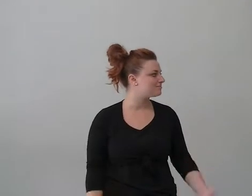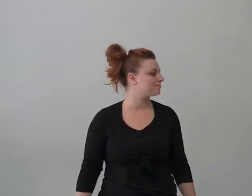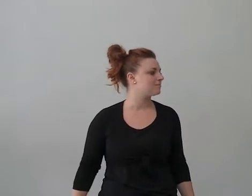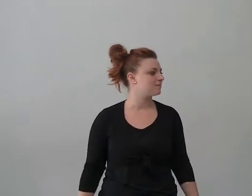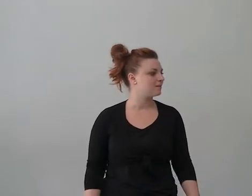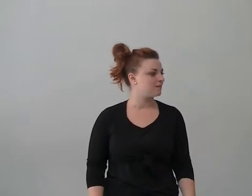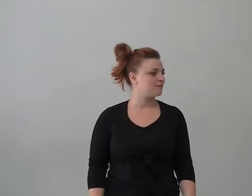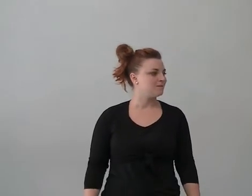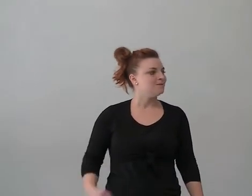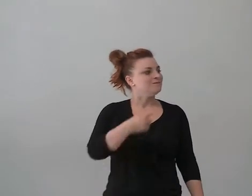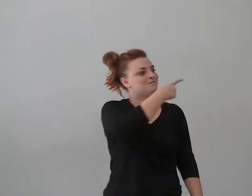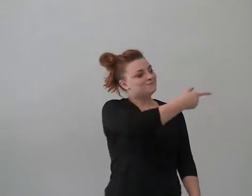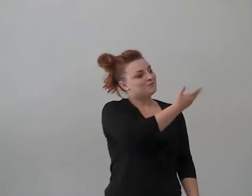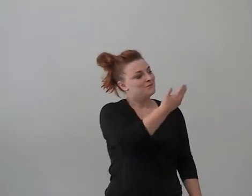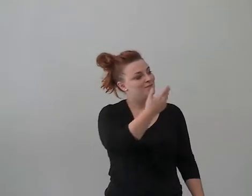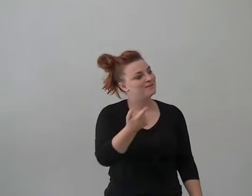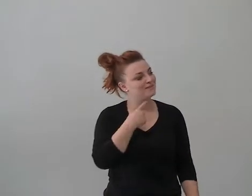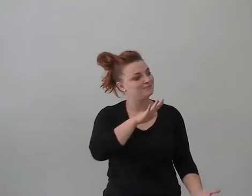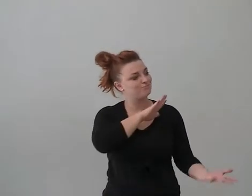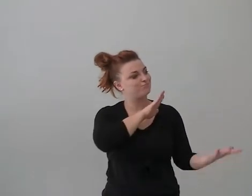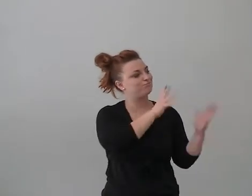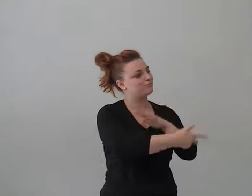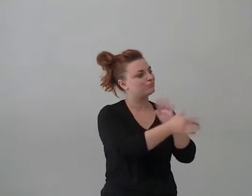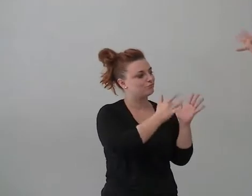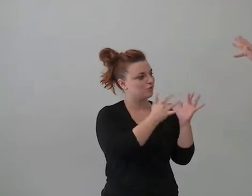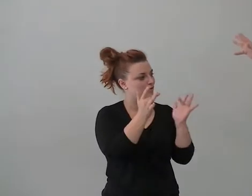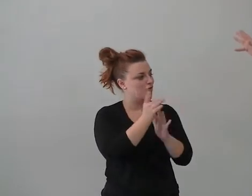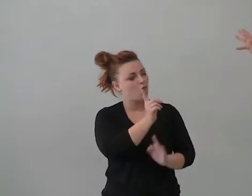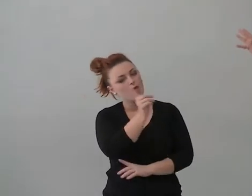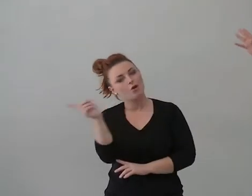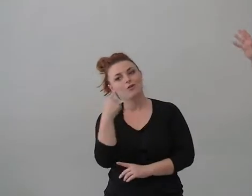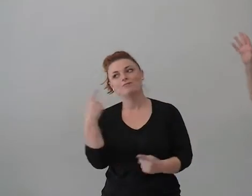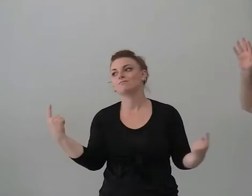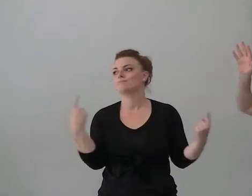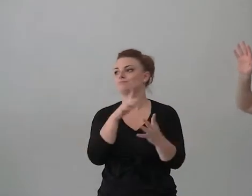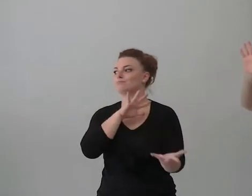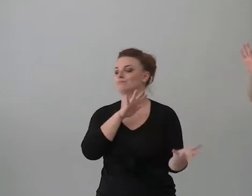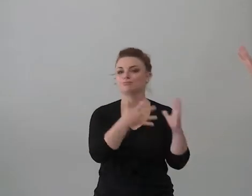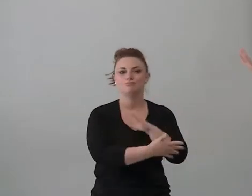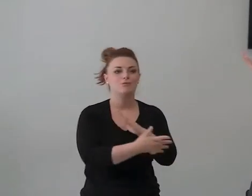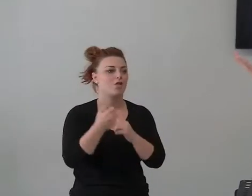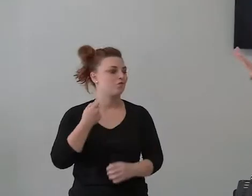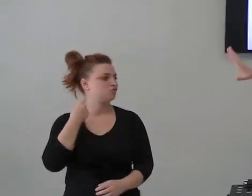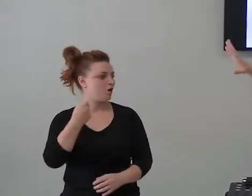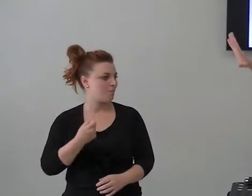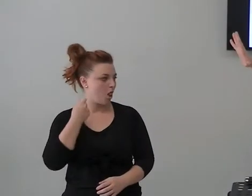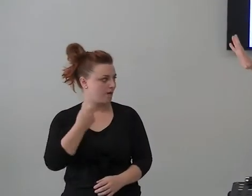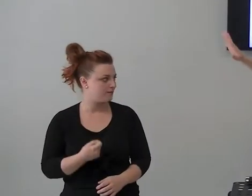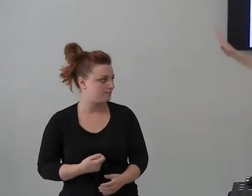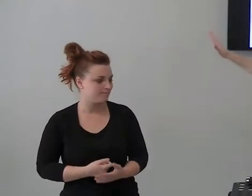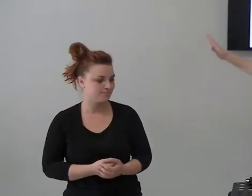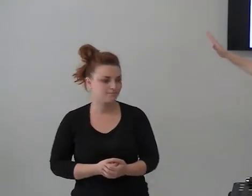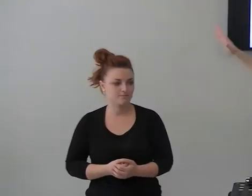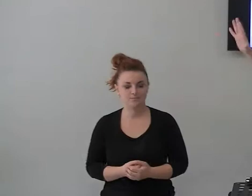Ok, tu farai Gesù. Stai con loro. Loro sono i discepoli. Quella porta lì è la città